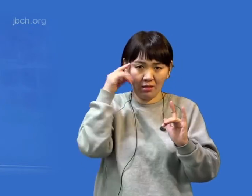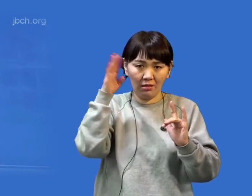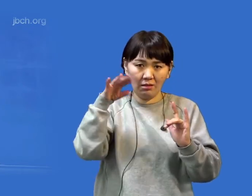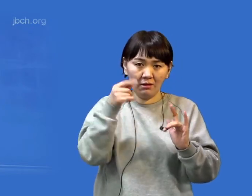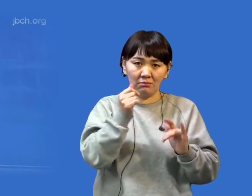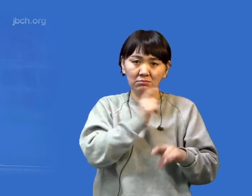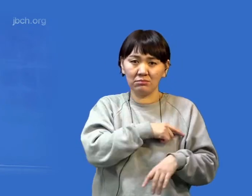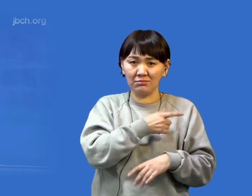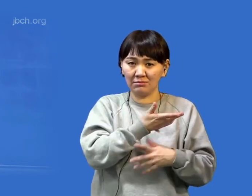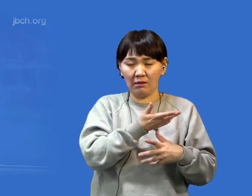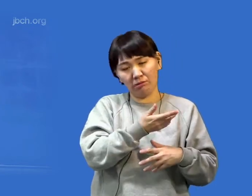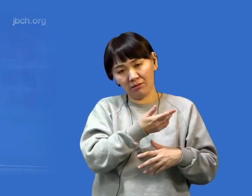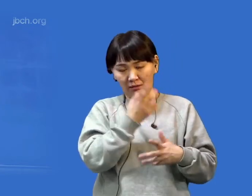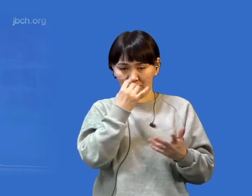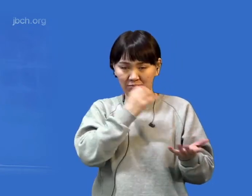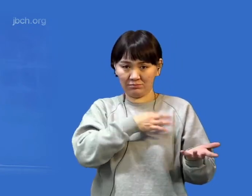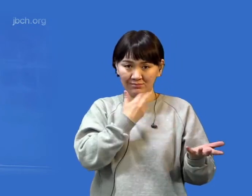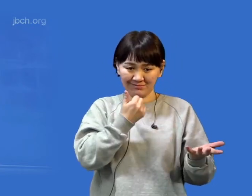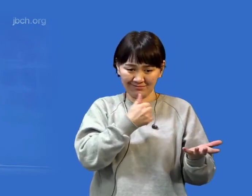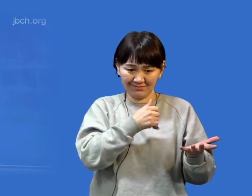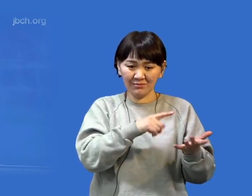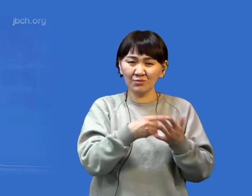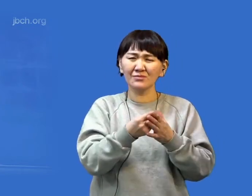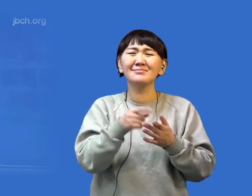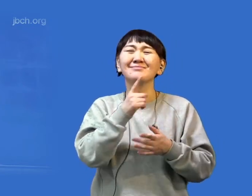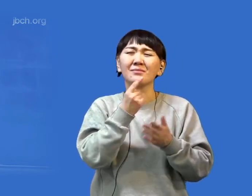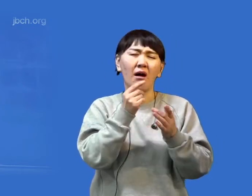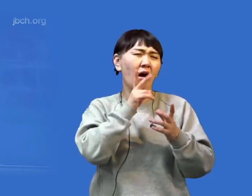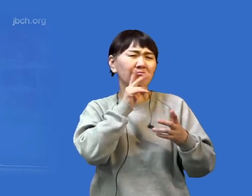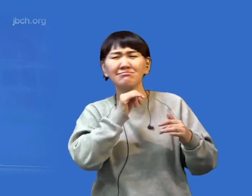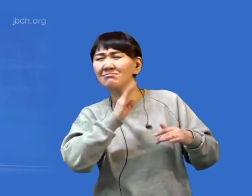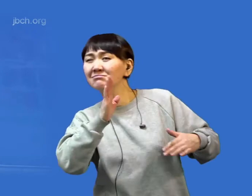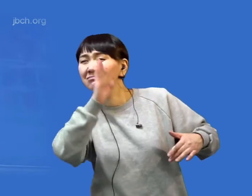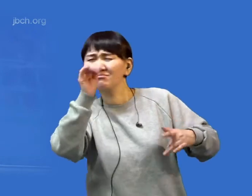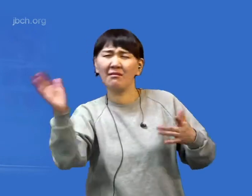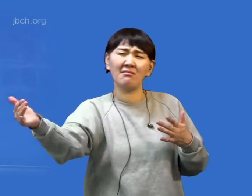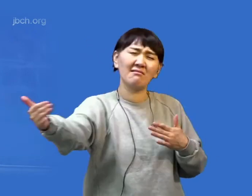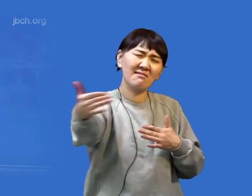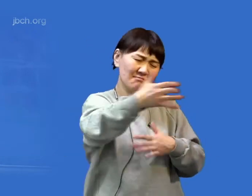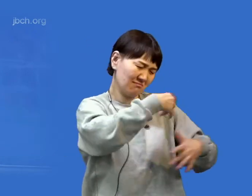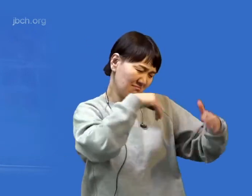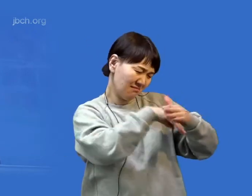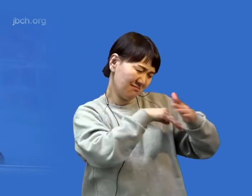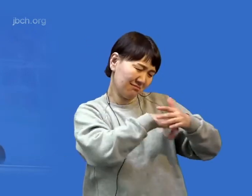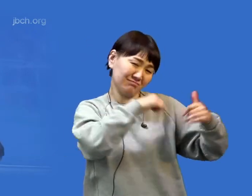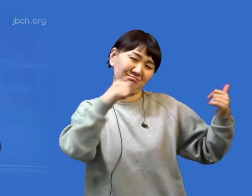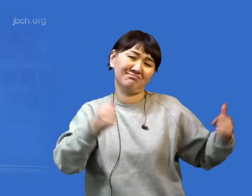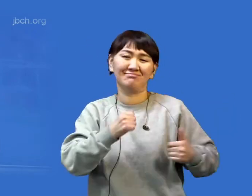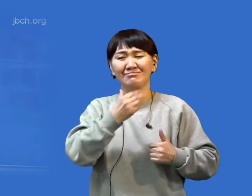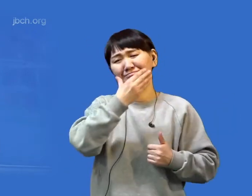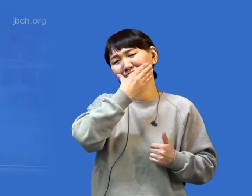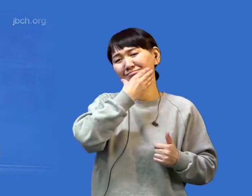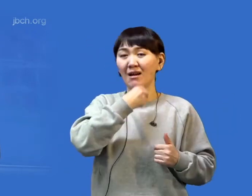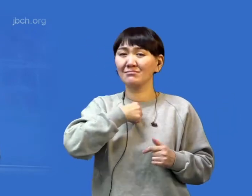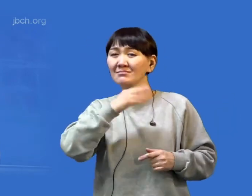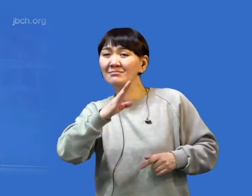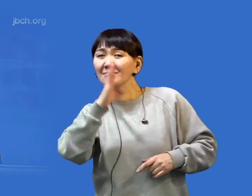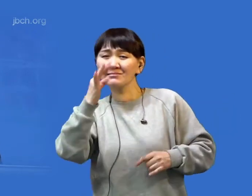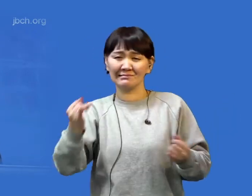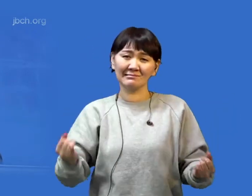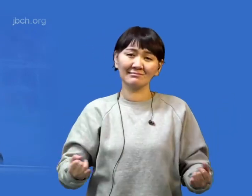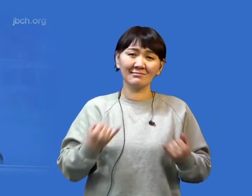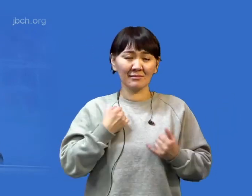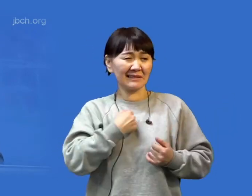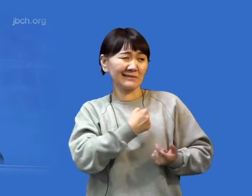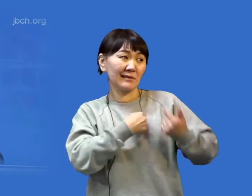Тэмэ олон хоног хэрэглэх юм а хураачхад л одоо идэж ууж сайхан амдрий гэсэн мунхаг чи яг энэ шин амчин чамаас